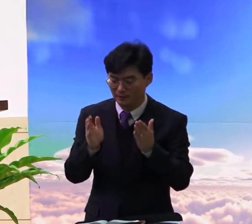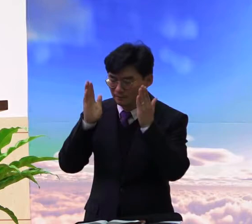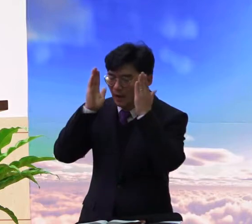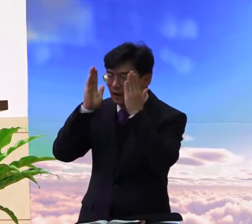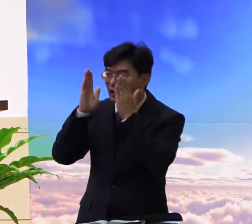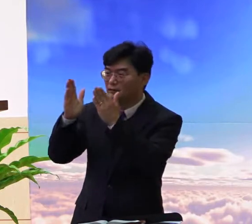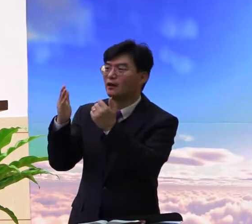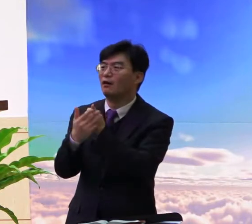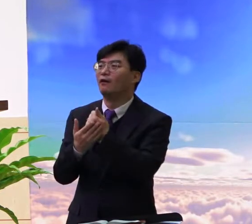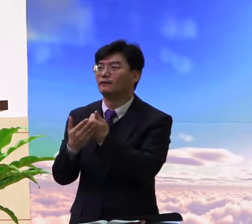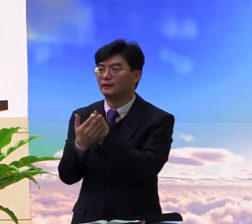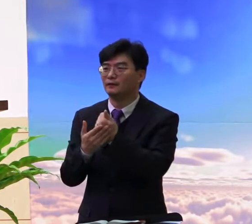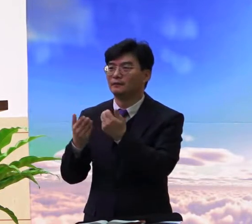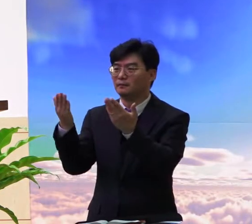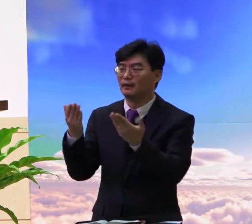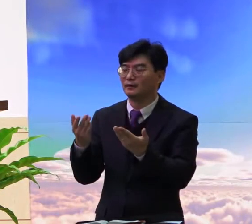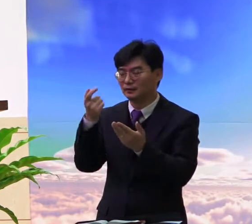내려주실 것입니다.